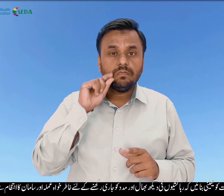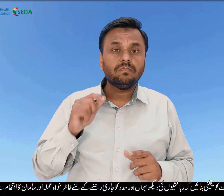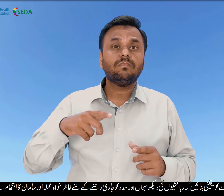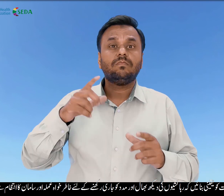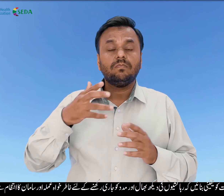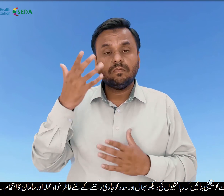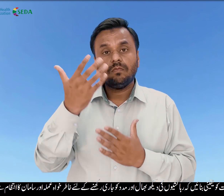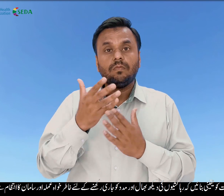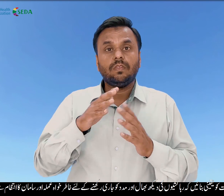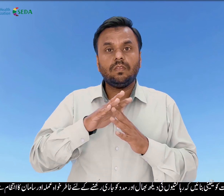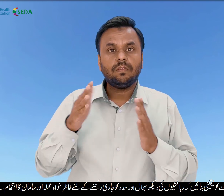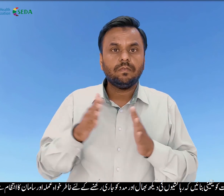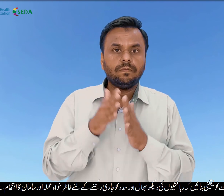اور سامان کا انتظام ہے۔